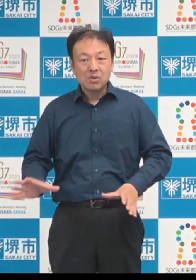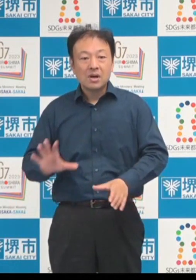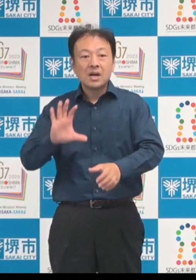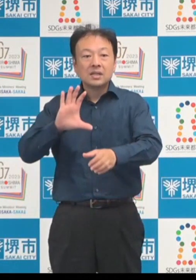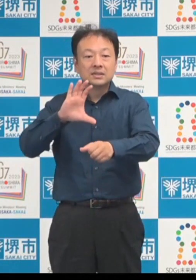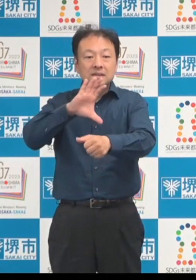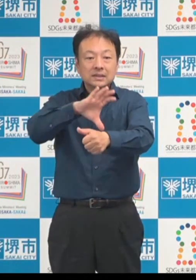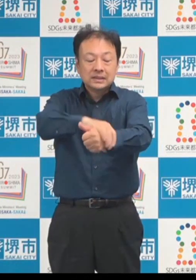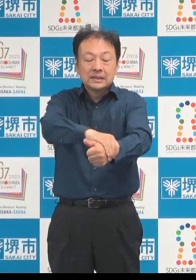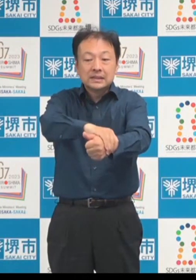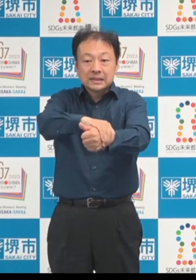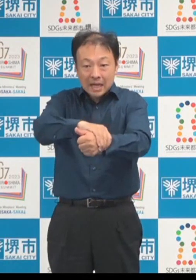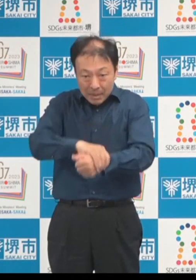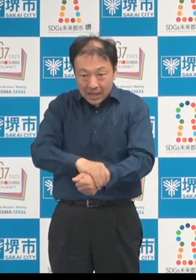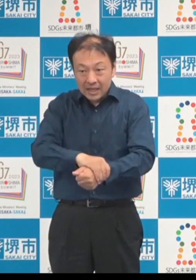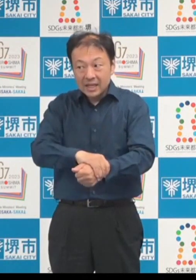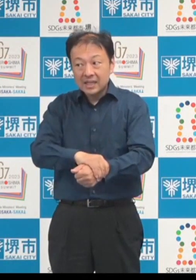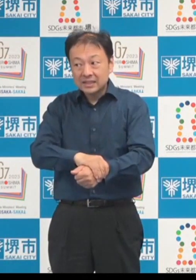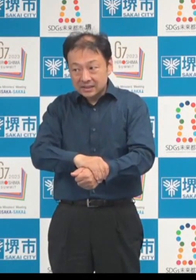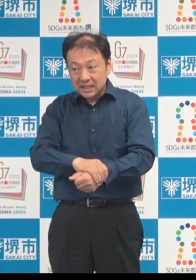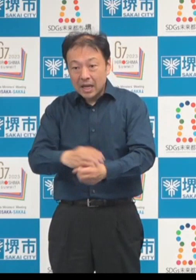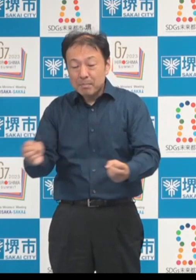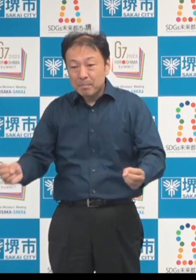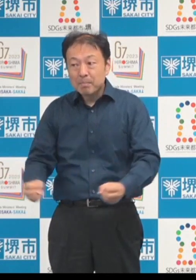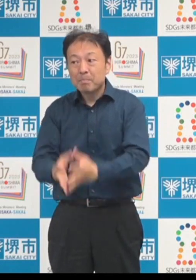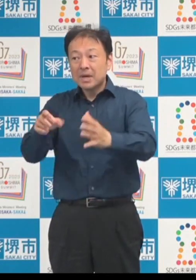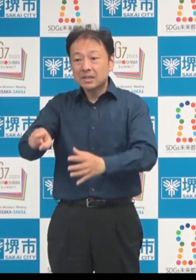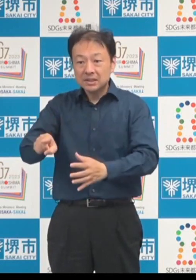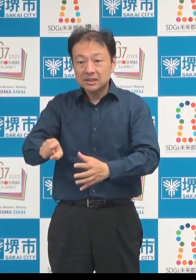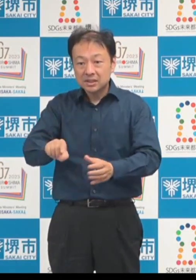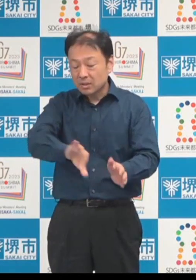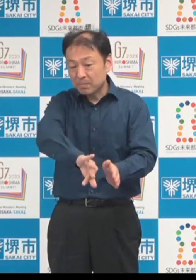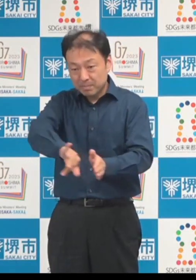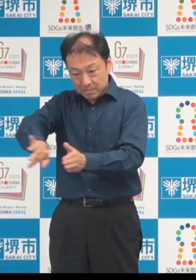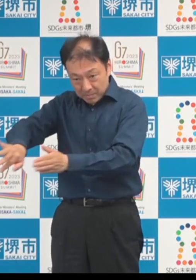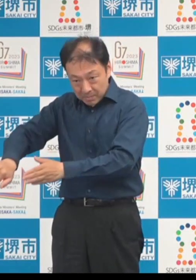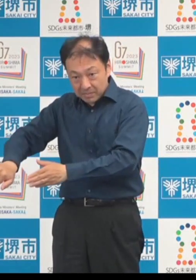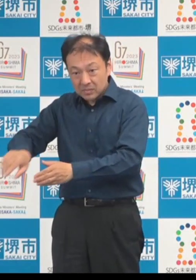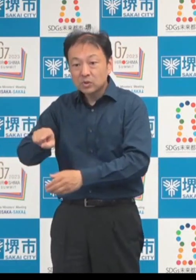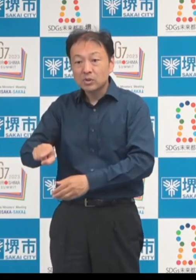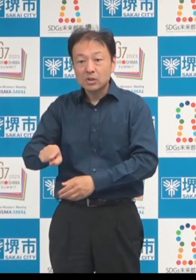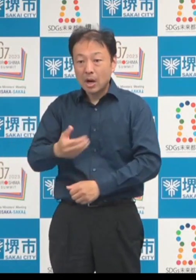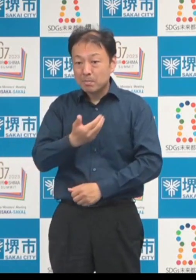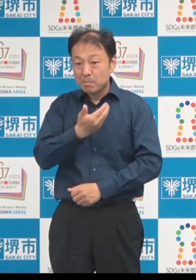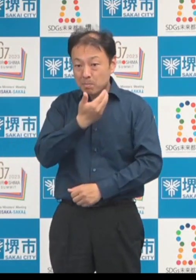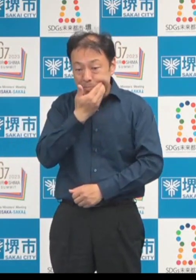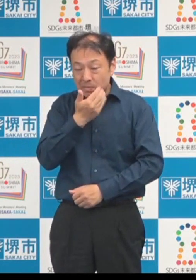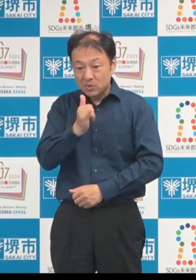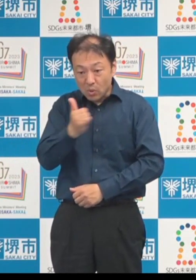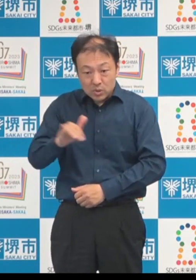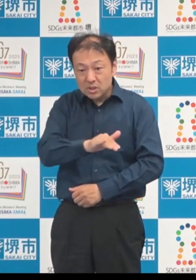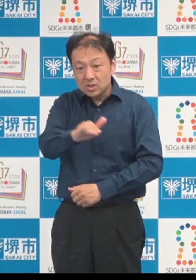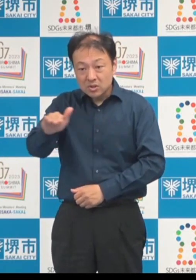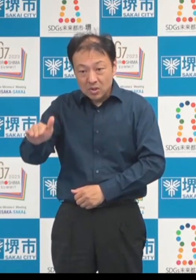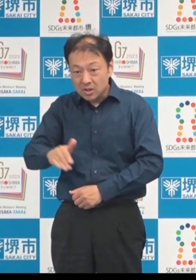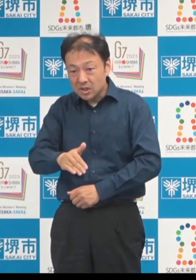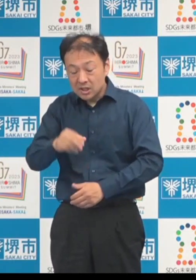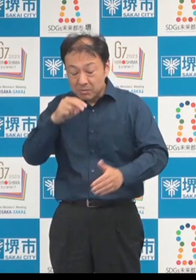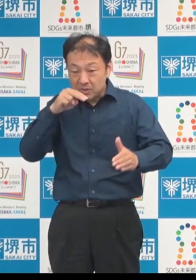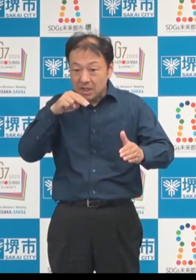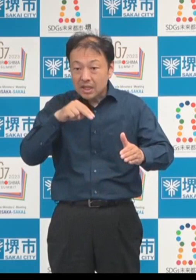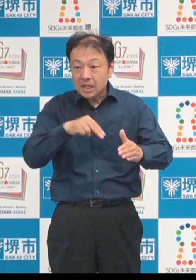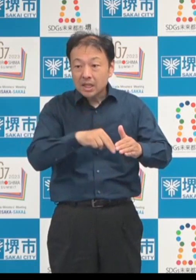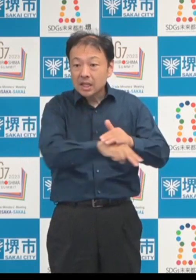されたというところから始まるとあるんですが、これ当然要人の方たちもすでに現場を去っていて、で一般の方た